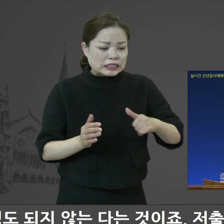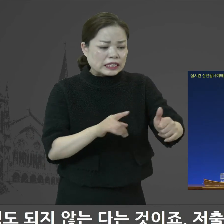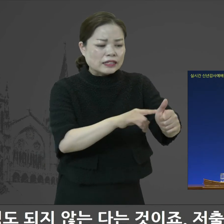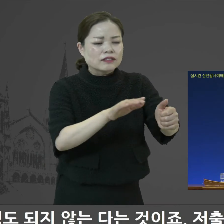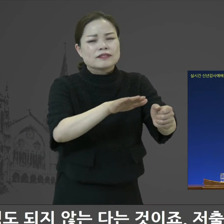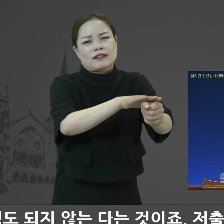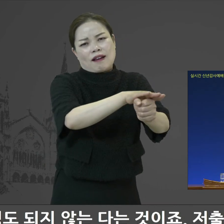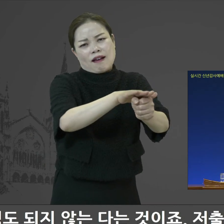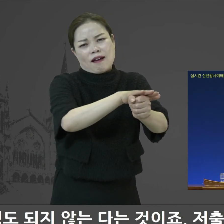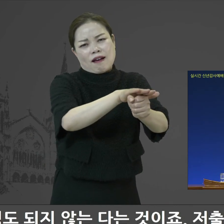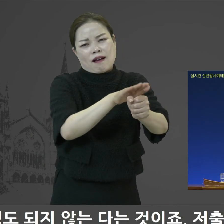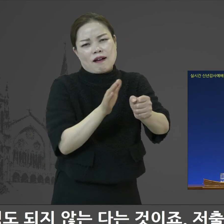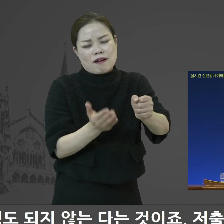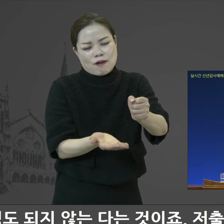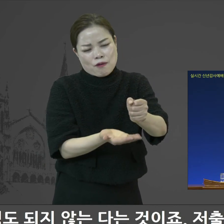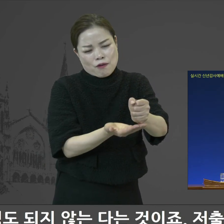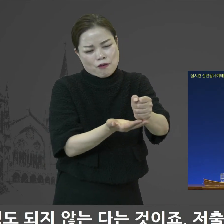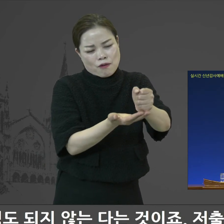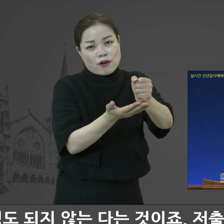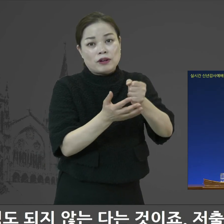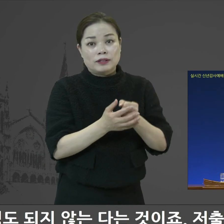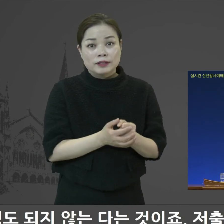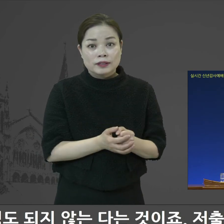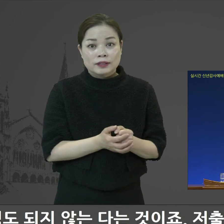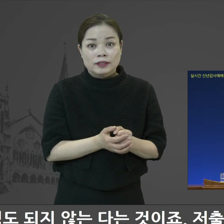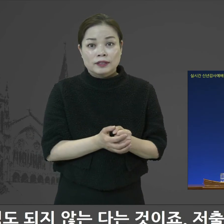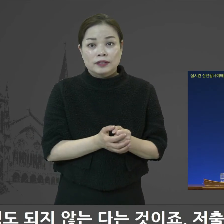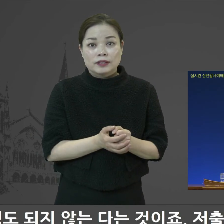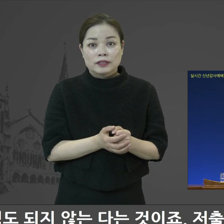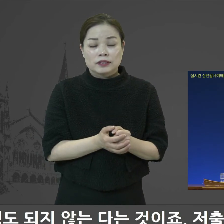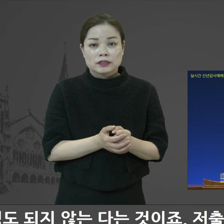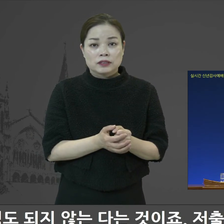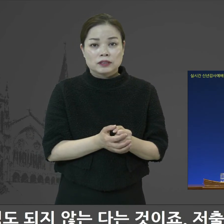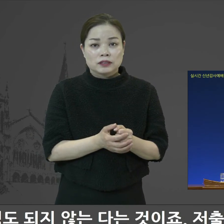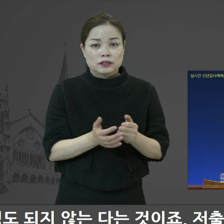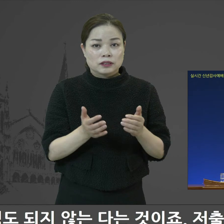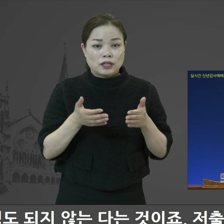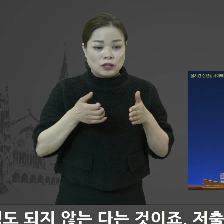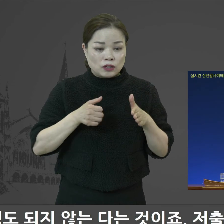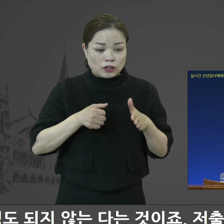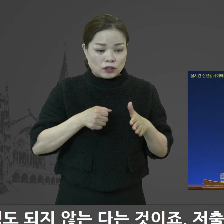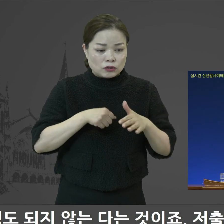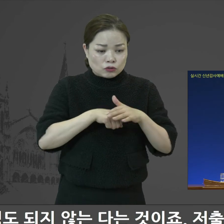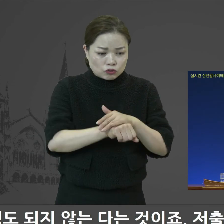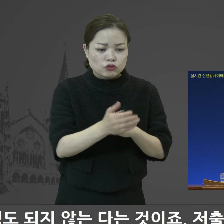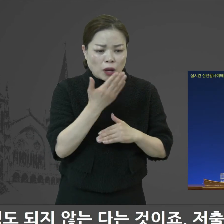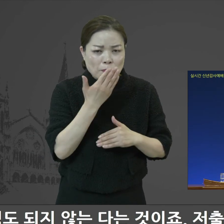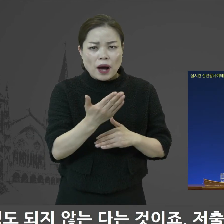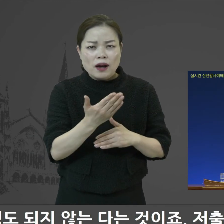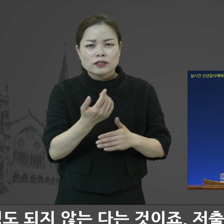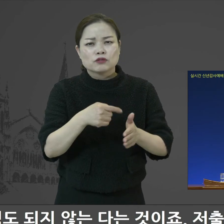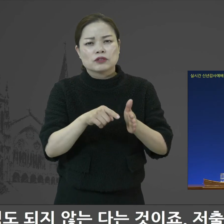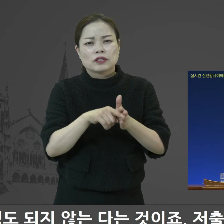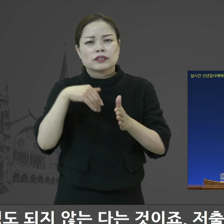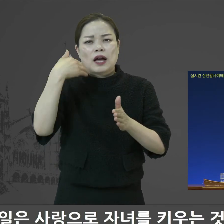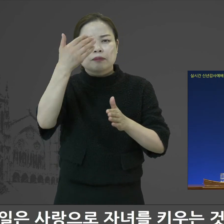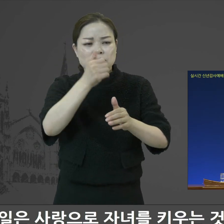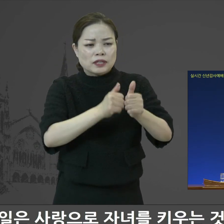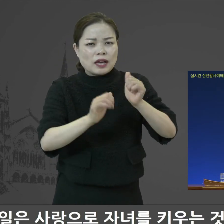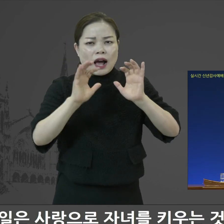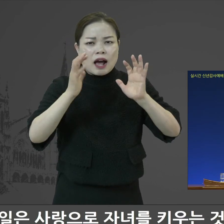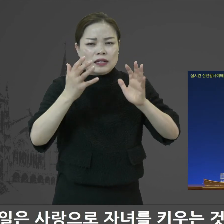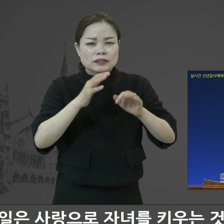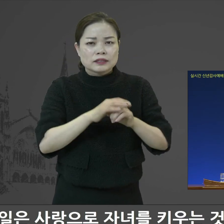사랑으로 키워야 됩니다. 그리고 이 출산할 수 있는 우리의 이 다음 세대들은